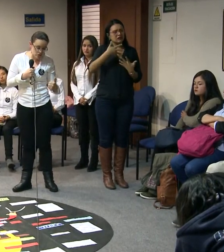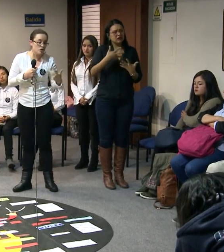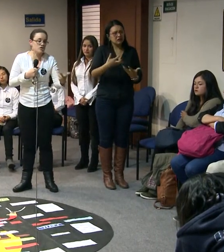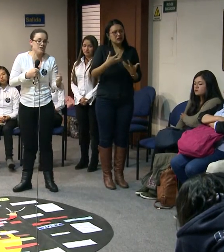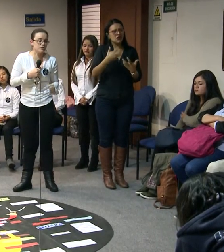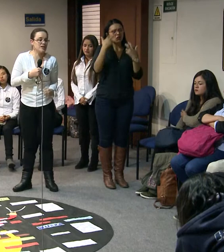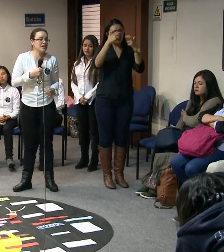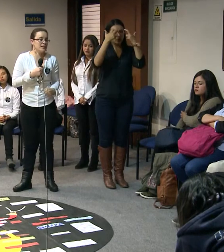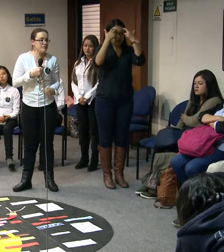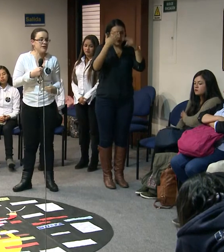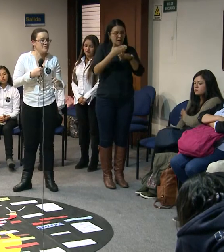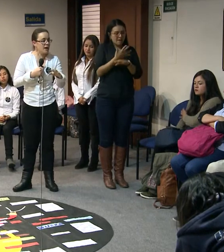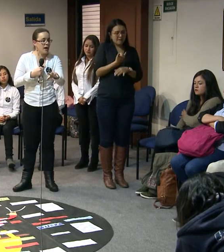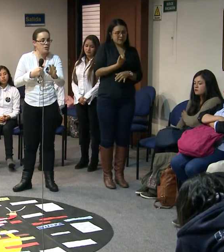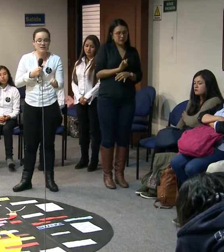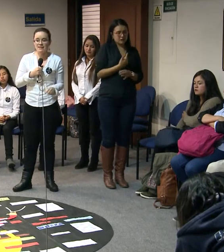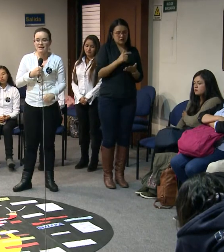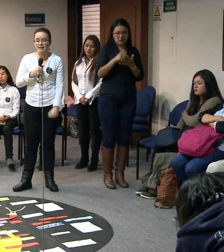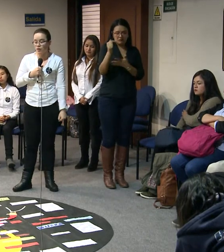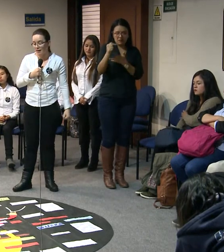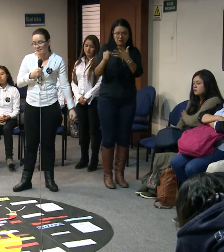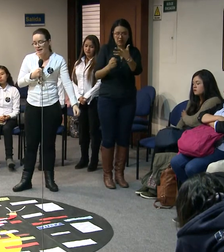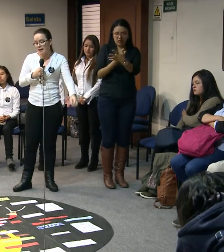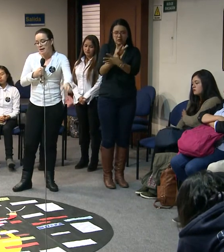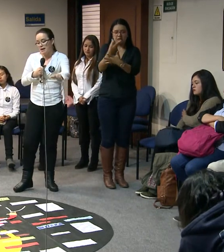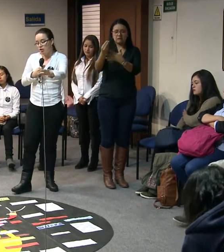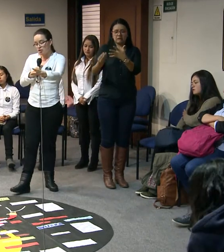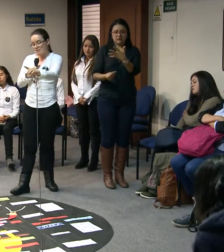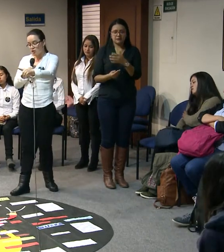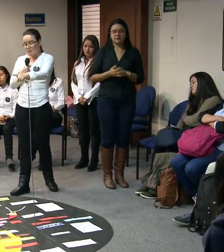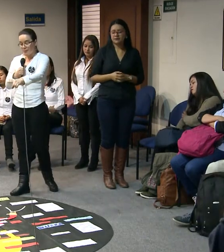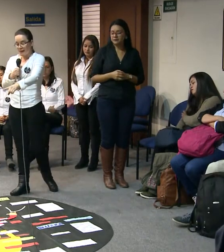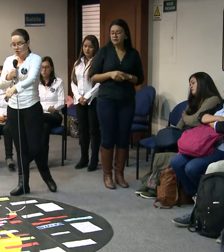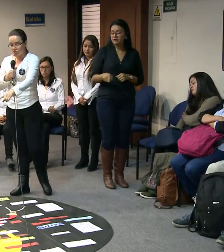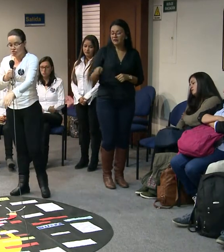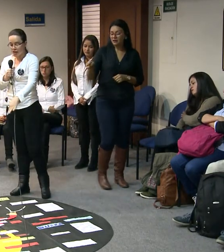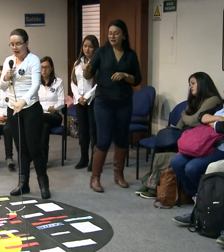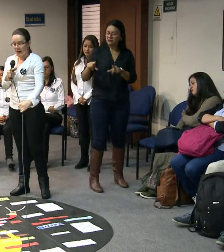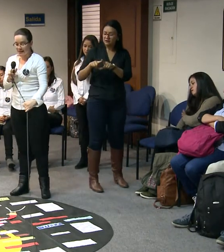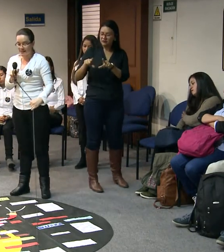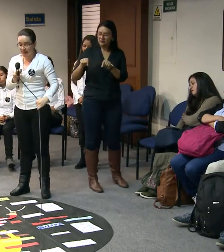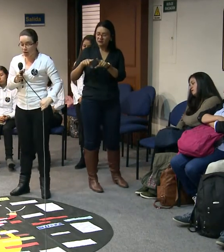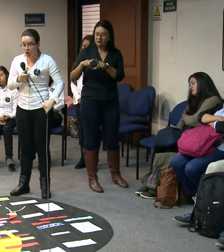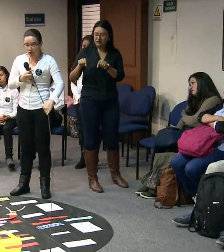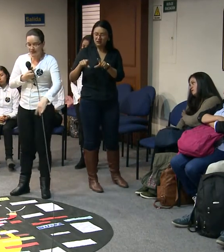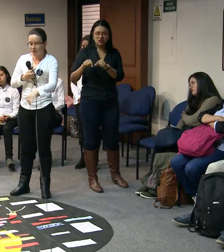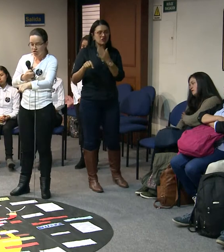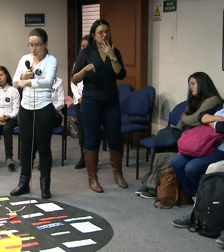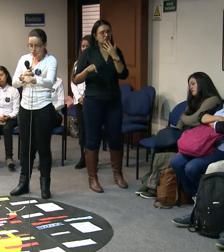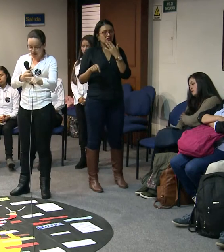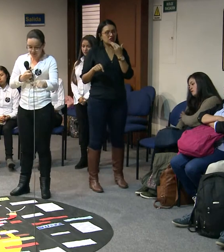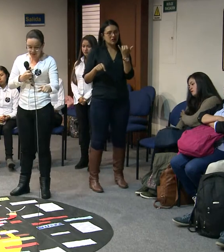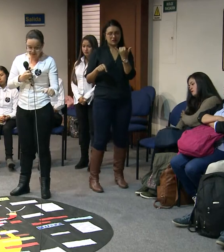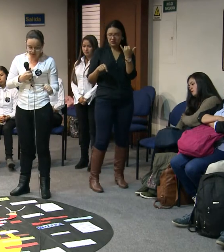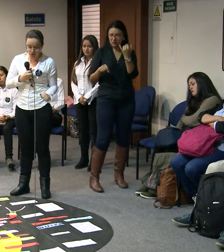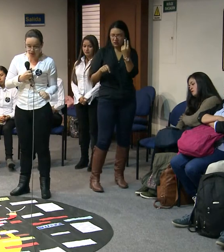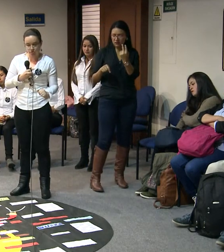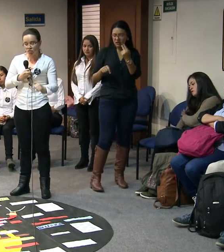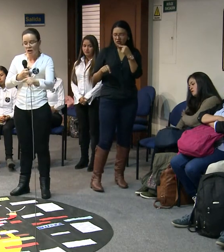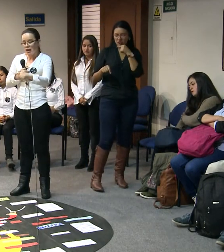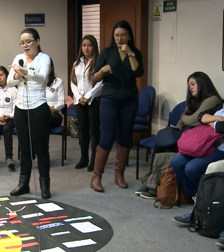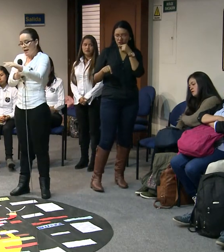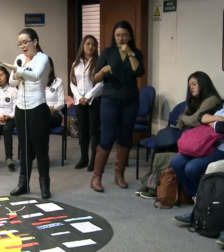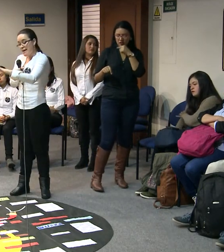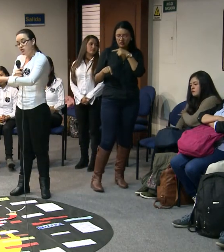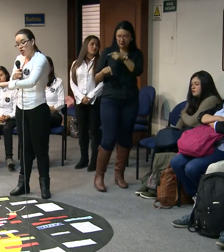todos los conocimientos que tenían frente a cada una de esas categorías. Entonces, los papelitos que están de colores, los azules, verdes y